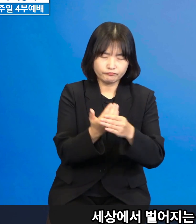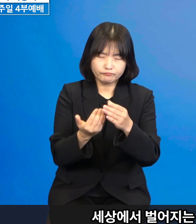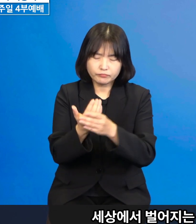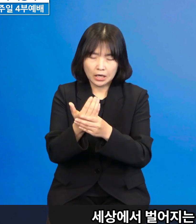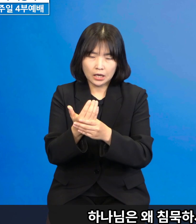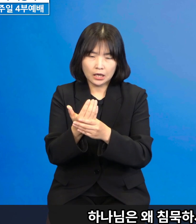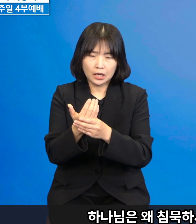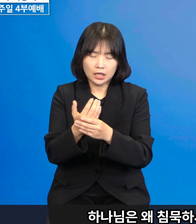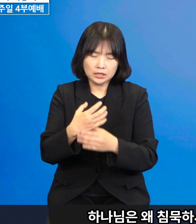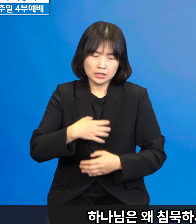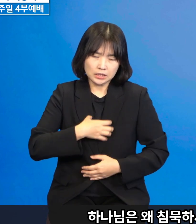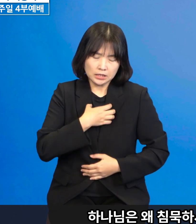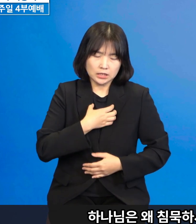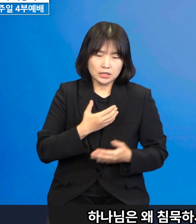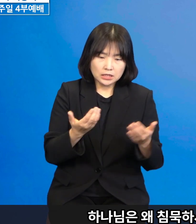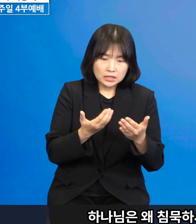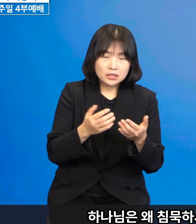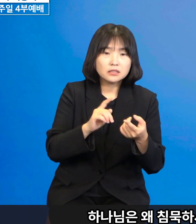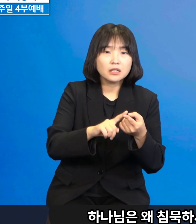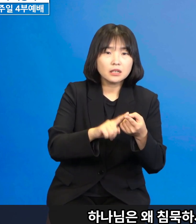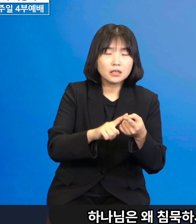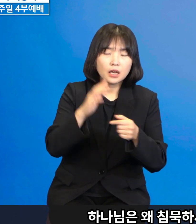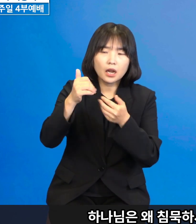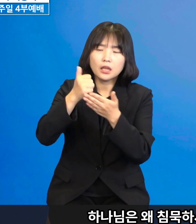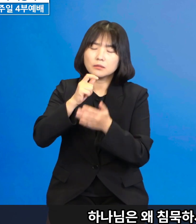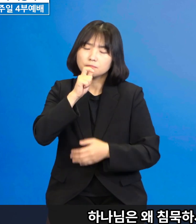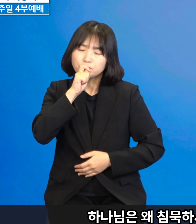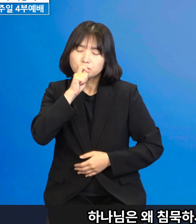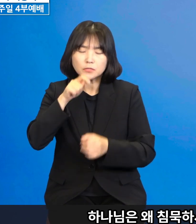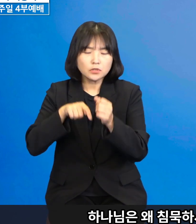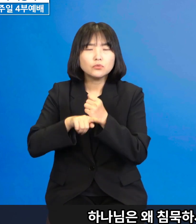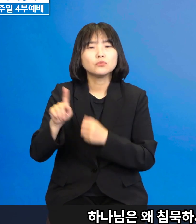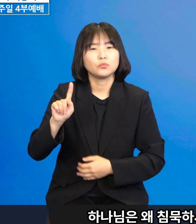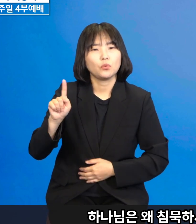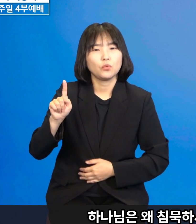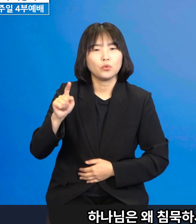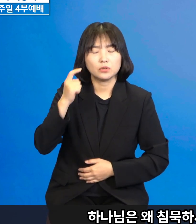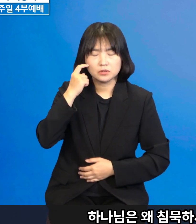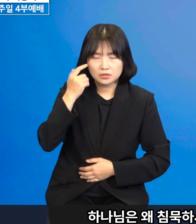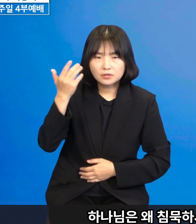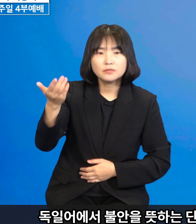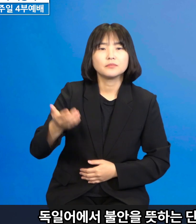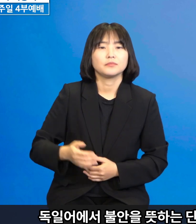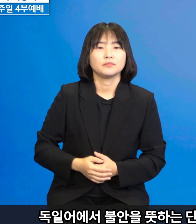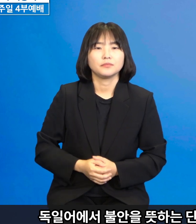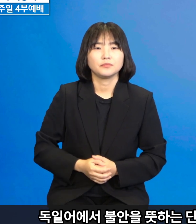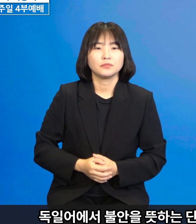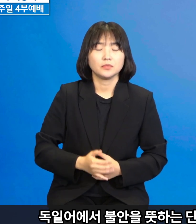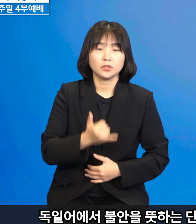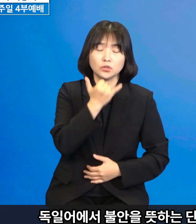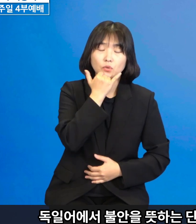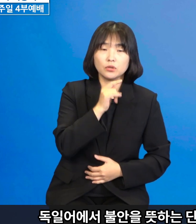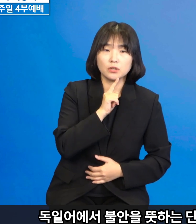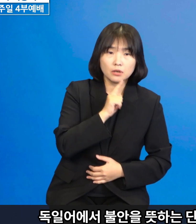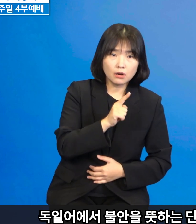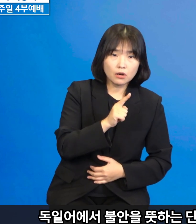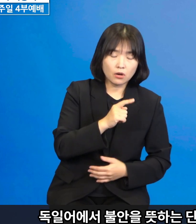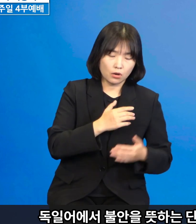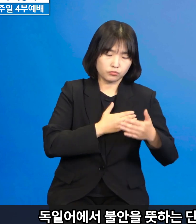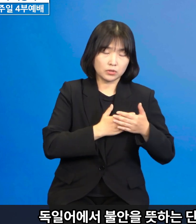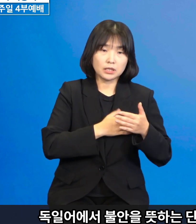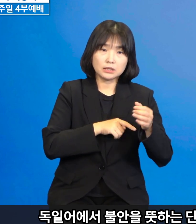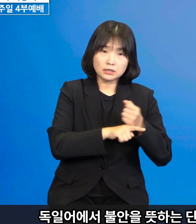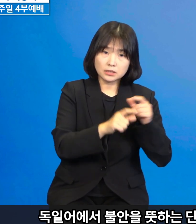사건들에 대하여 하나님은 왜 침묵하시는가 질문을 던집니다. 독일어에서 불안을